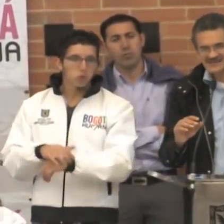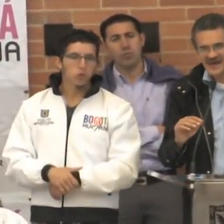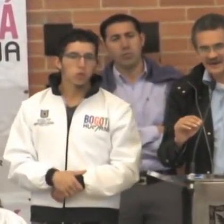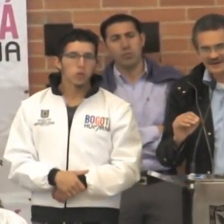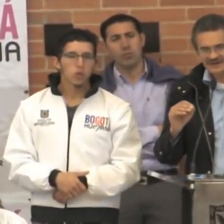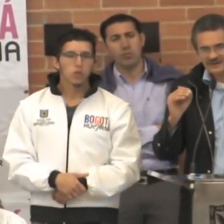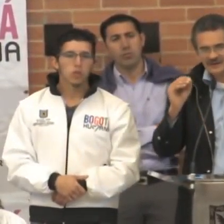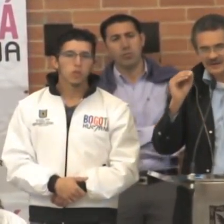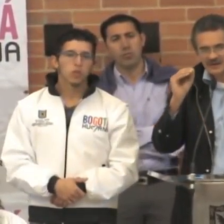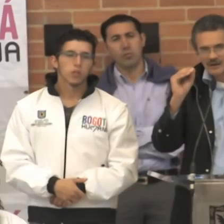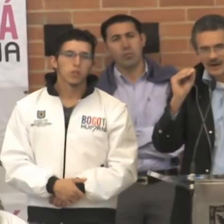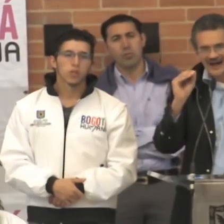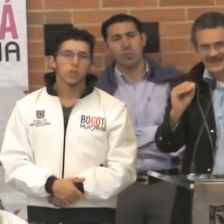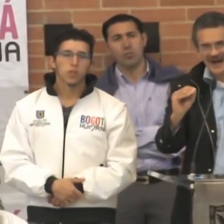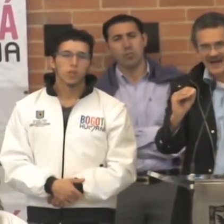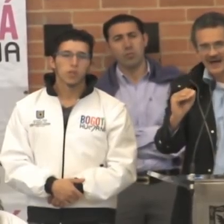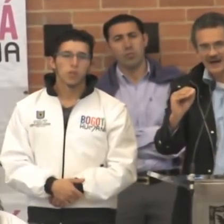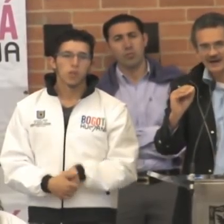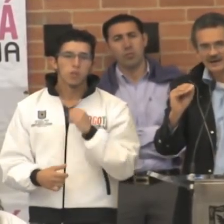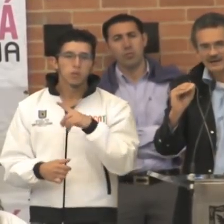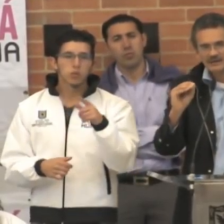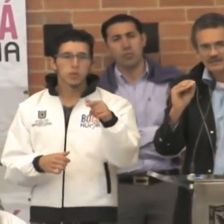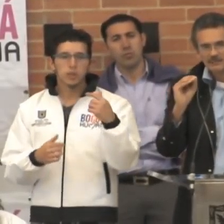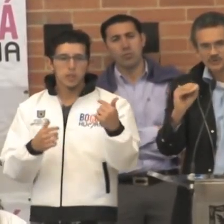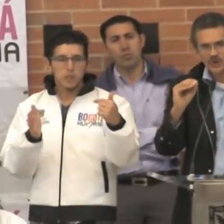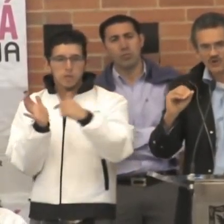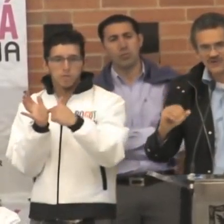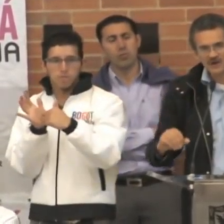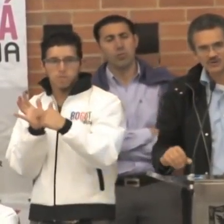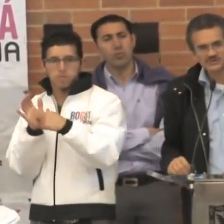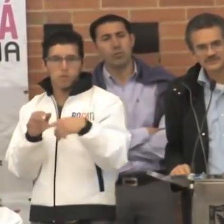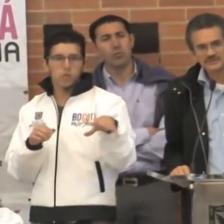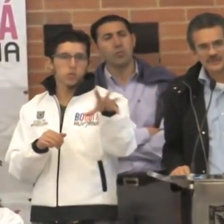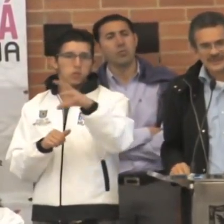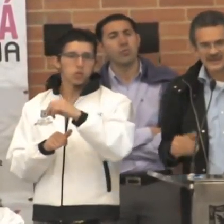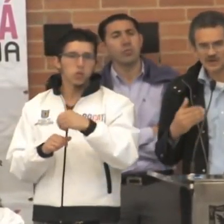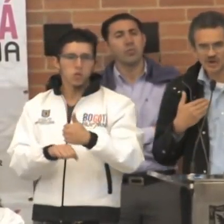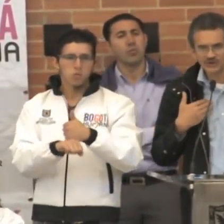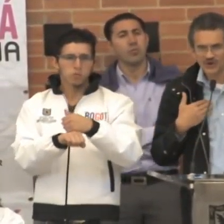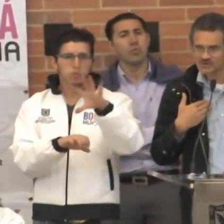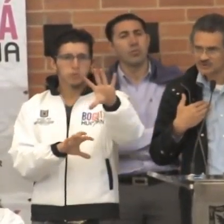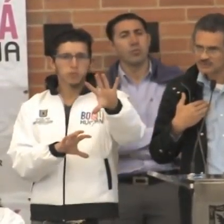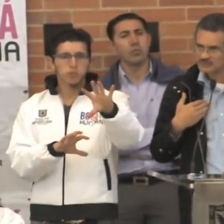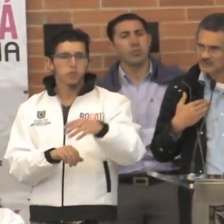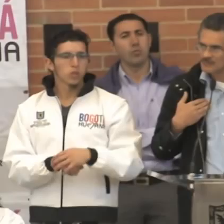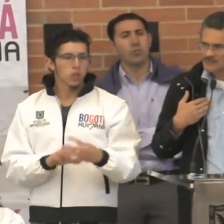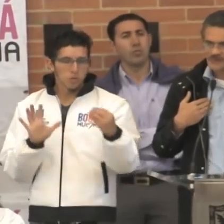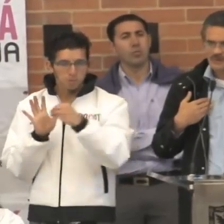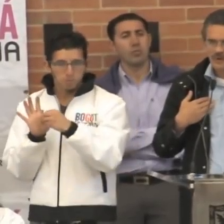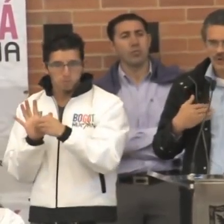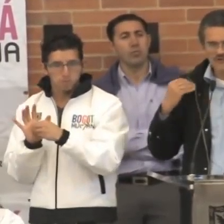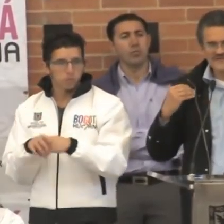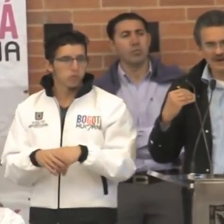y va a ser atacada. por todos los flancos y nosotros